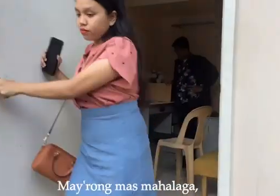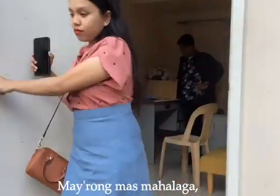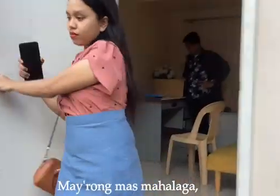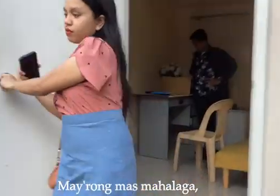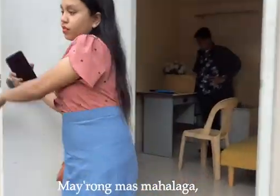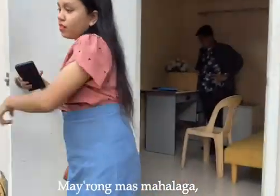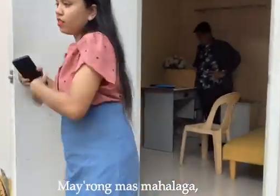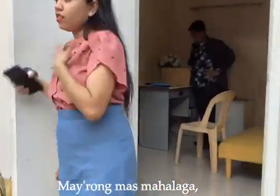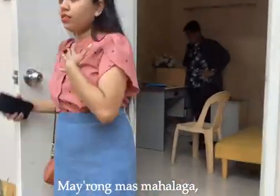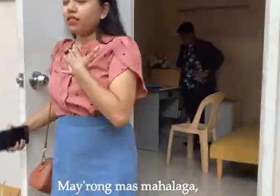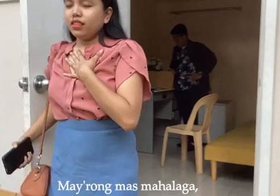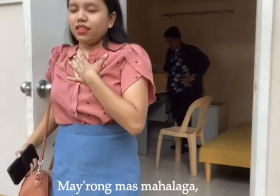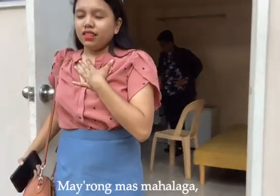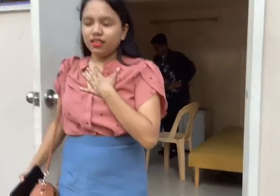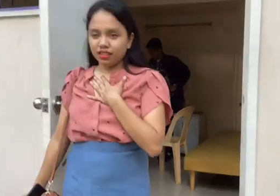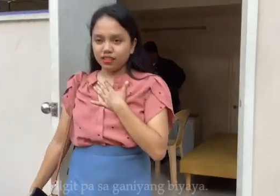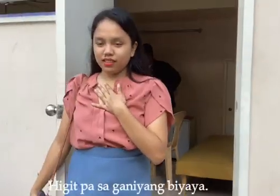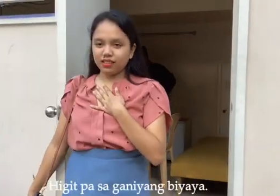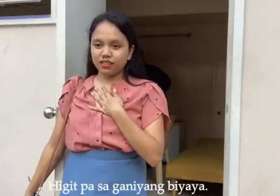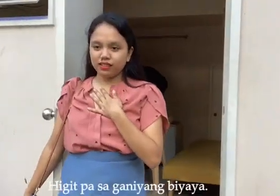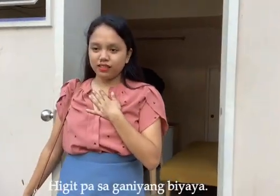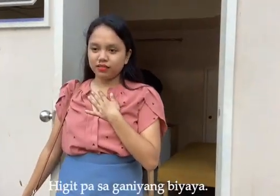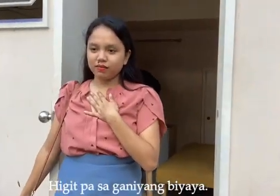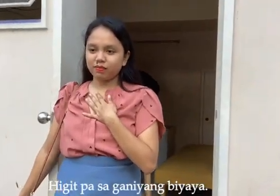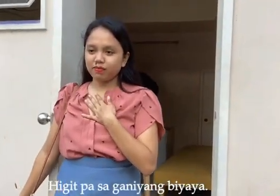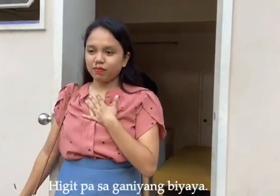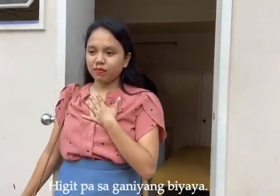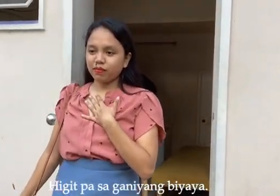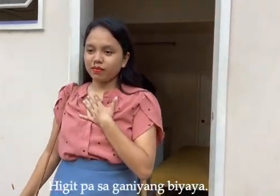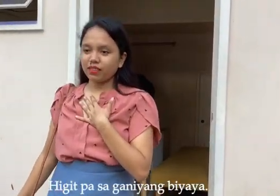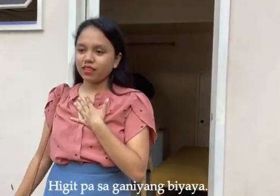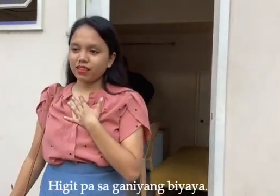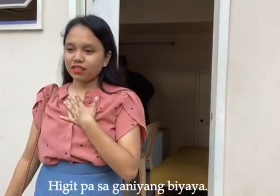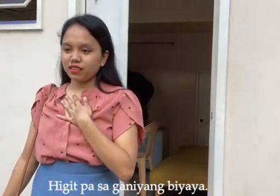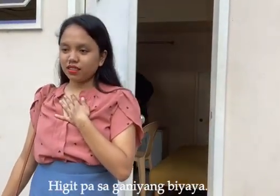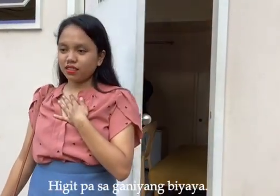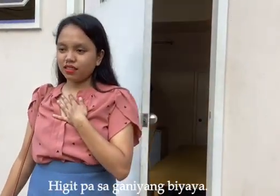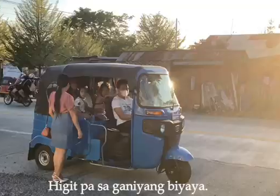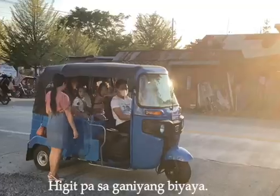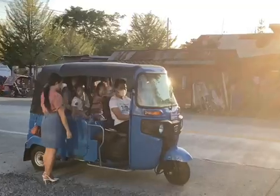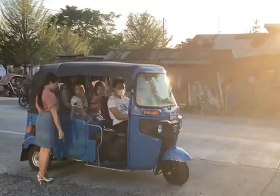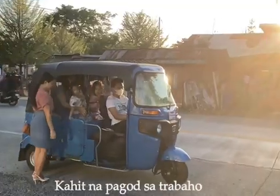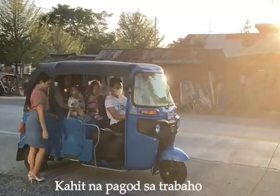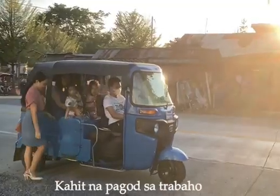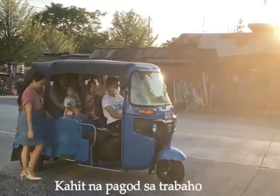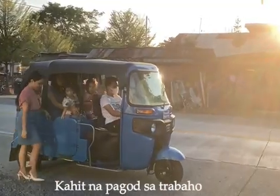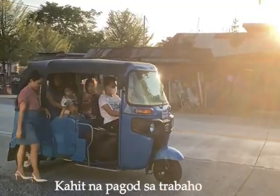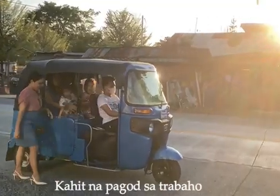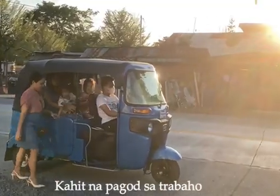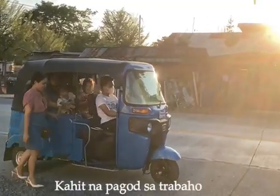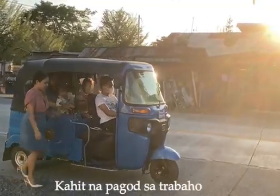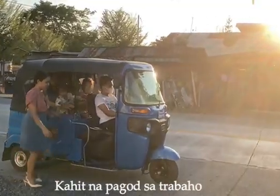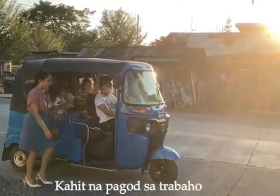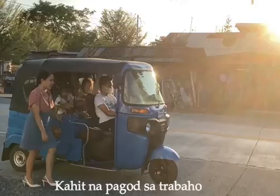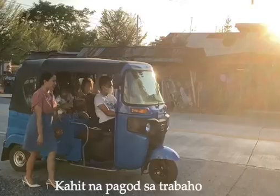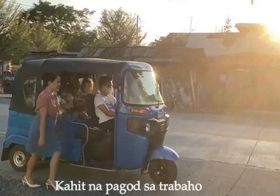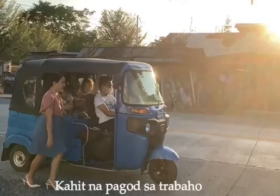mas mahalaga, higit pa sa ganyang biyaya. Kahit na pagod sa